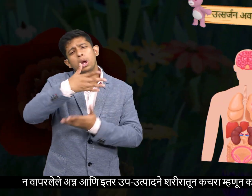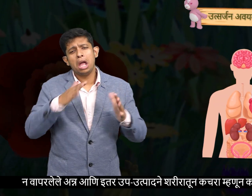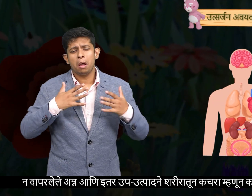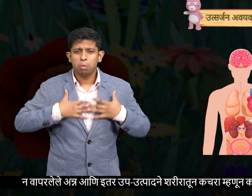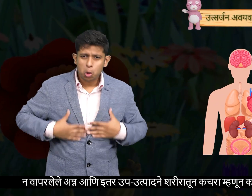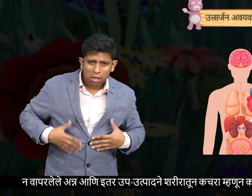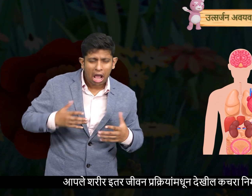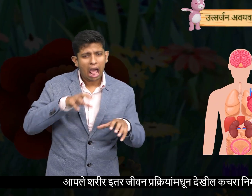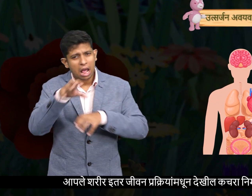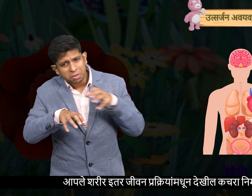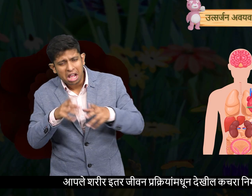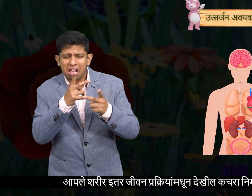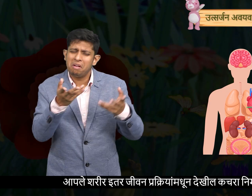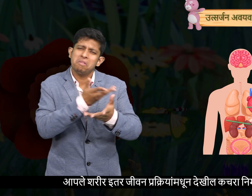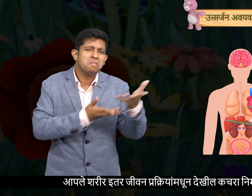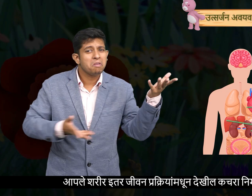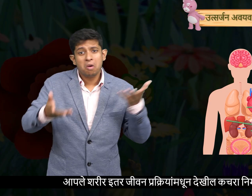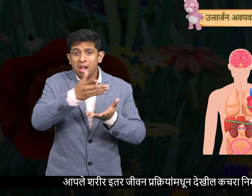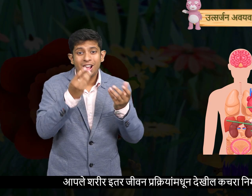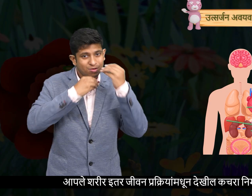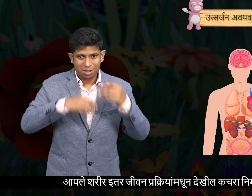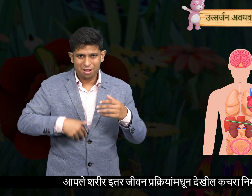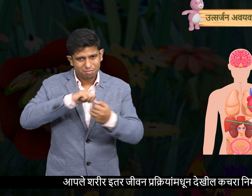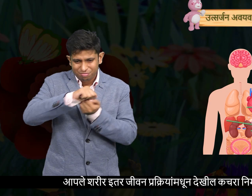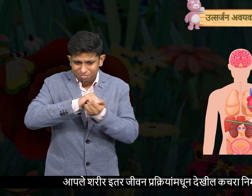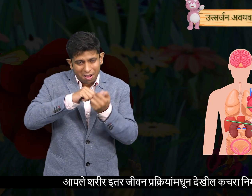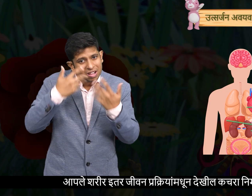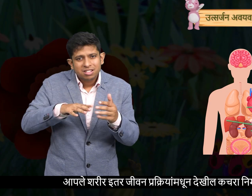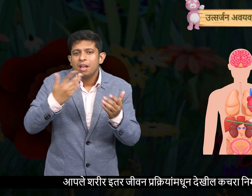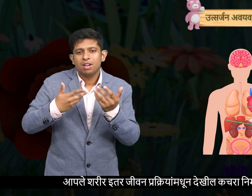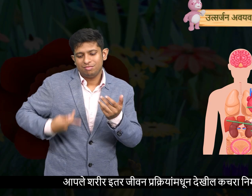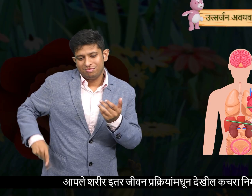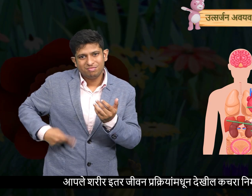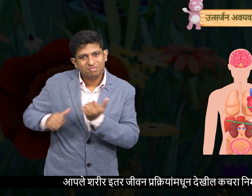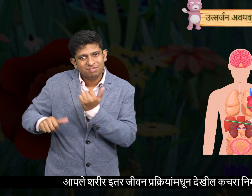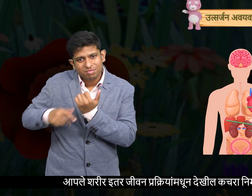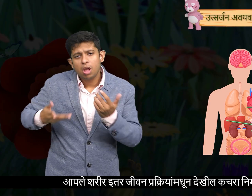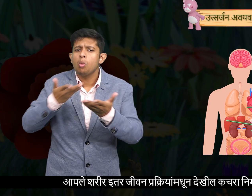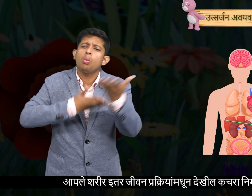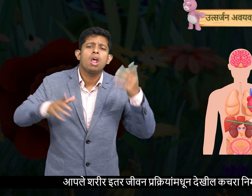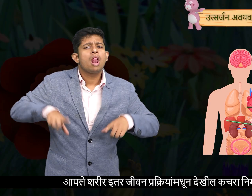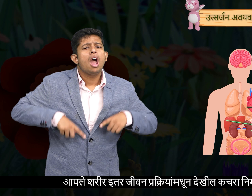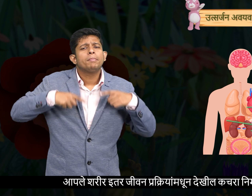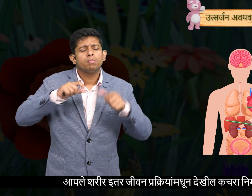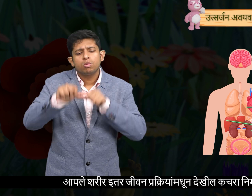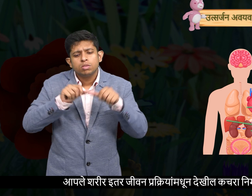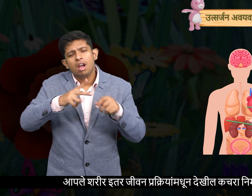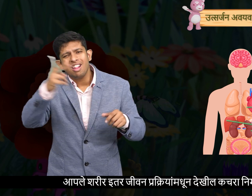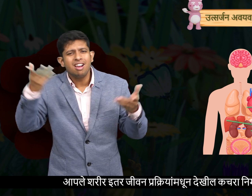काढून टाकली पाहिजेत. आपले शरीर इतर जीवन प्रक्रियांमधून देखील कचरा निर्माण